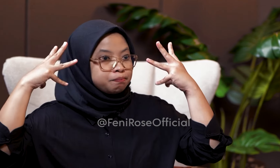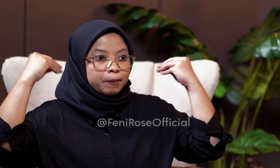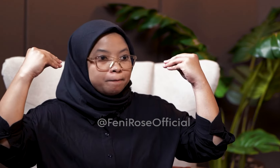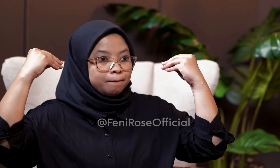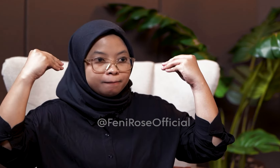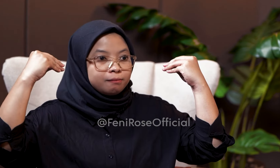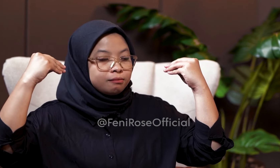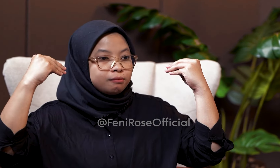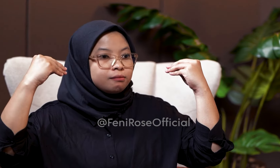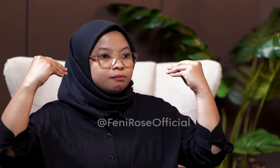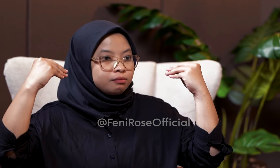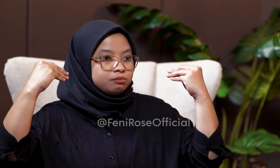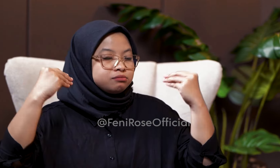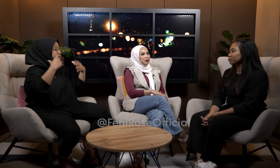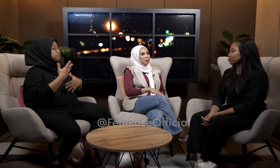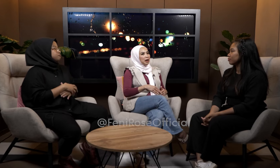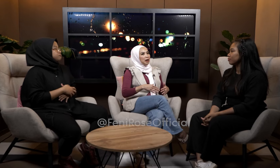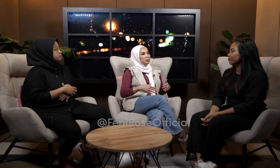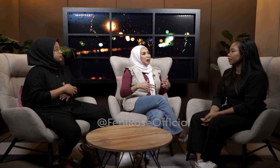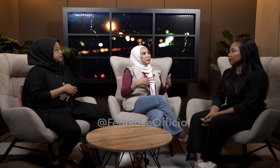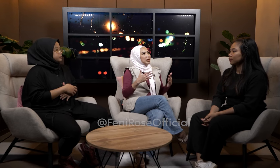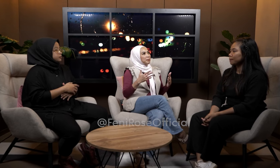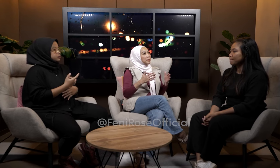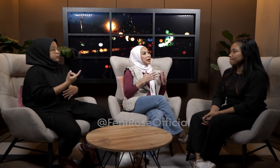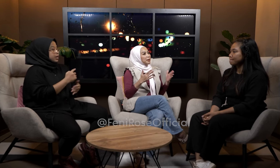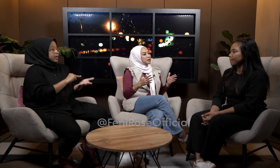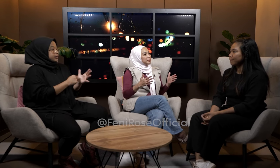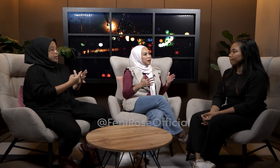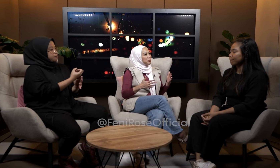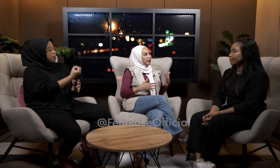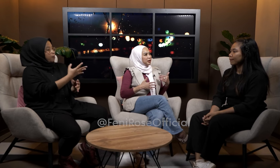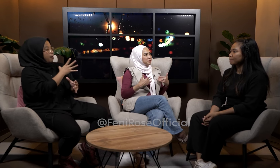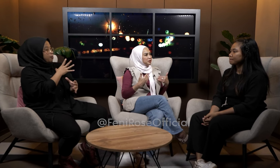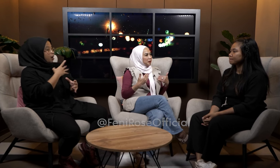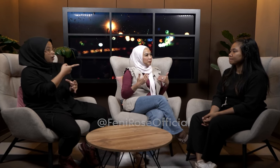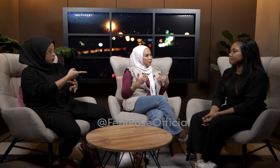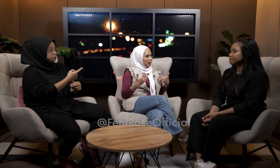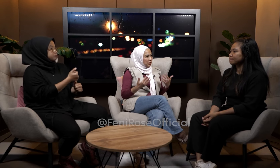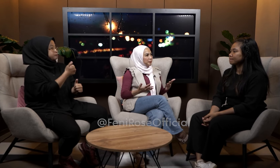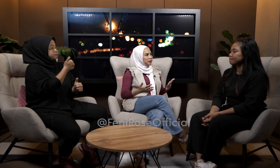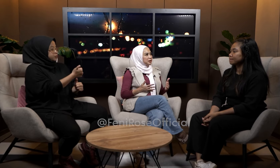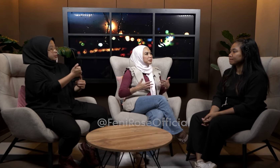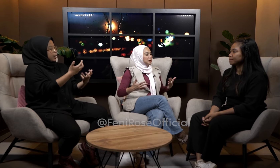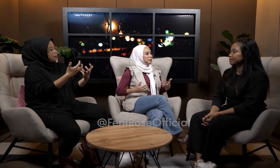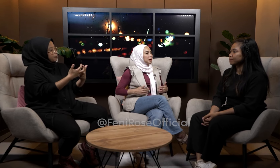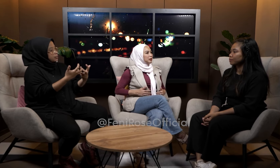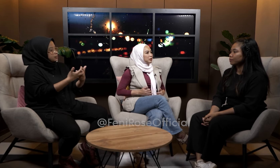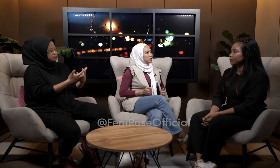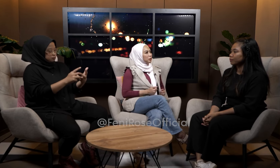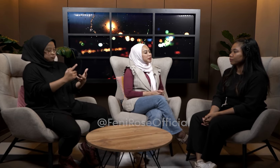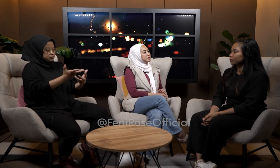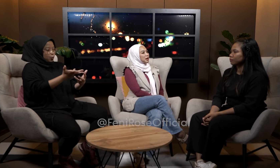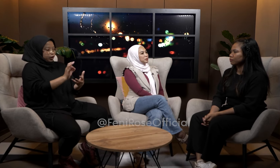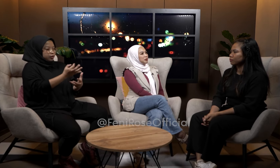bisa mendengar berapa berapa lama sampai Kamu akhirnya bisa beradaptasi menerima e kondisi kamu